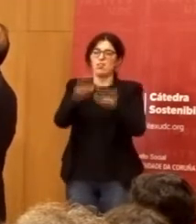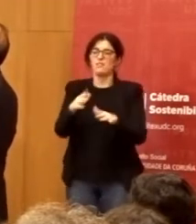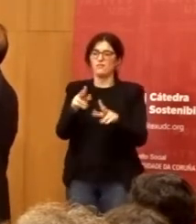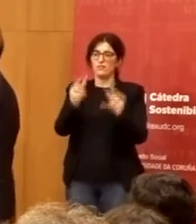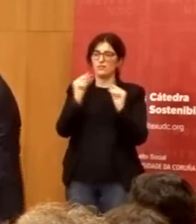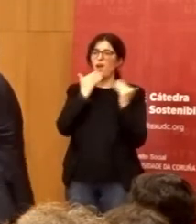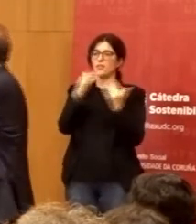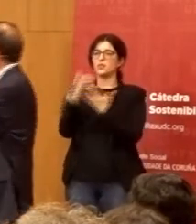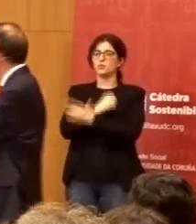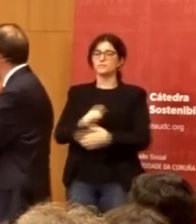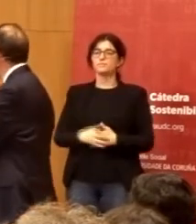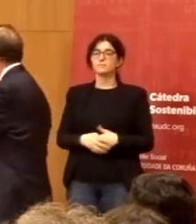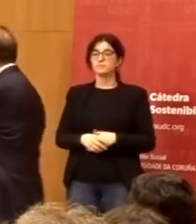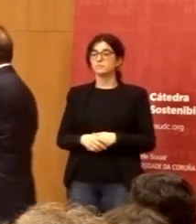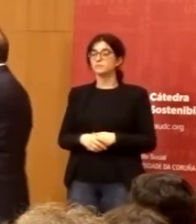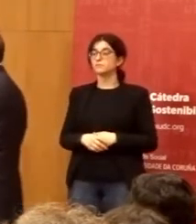todos.